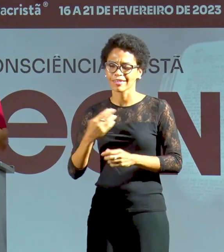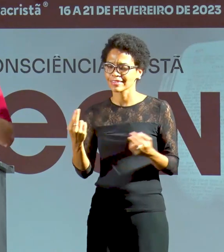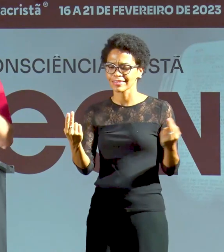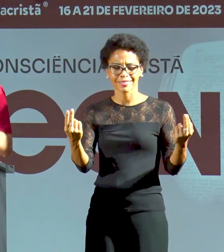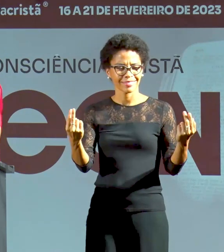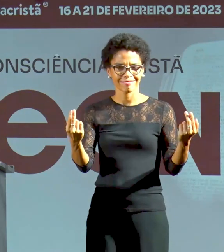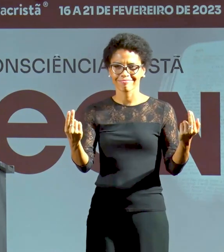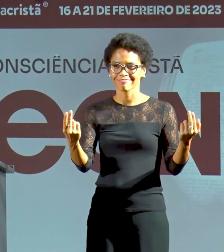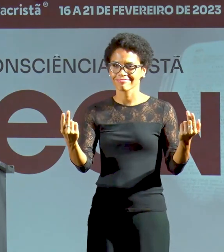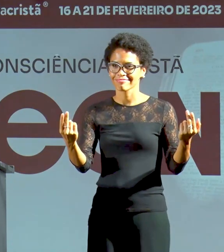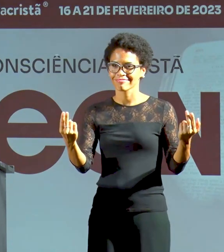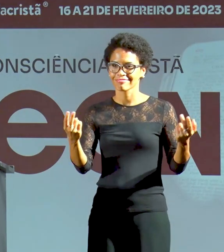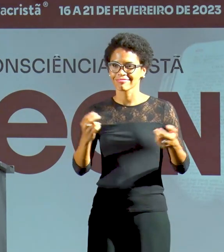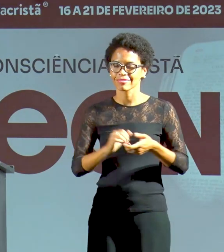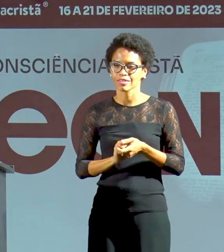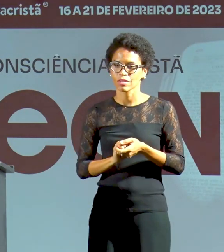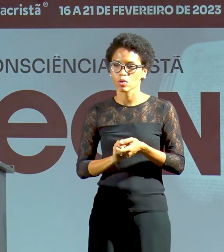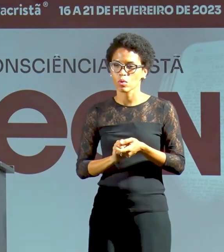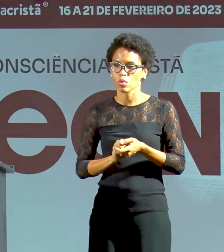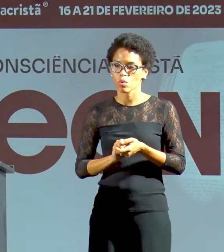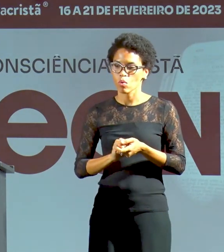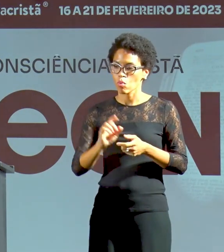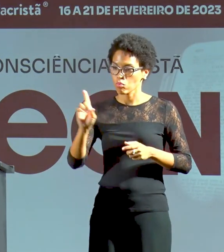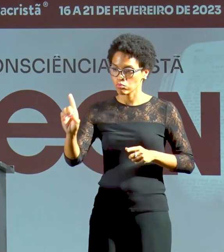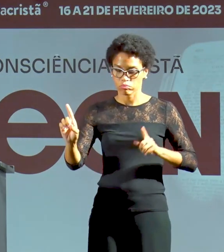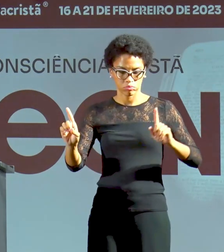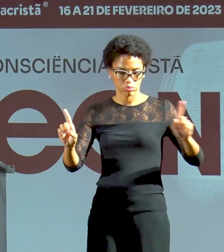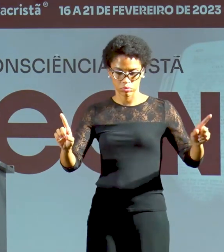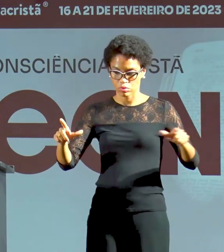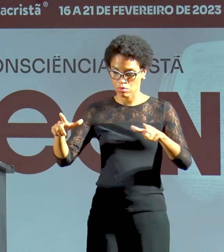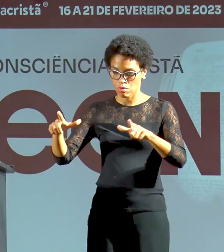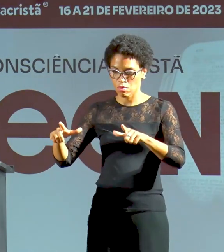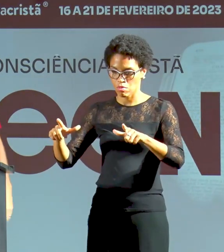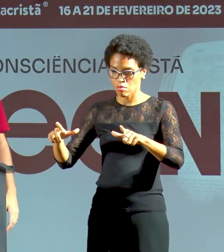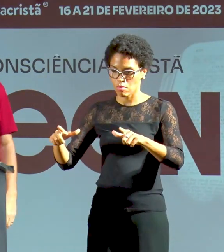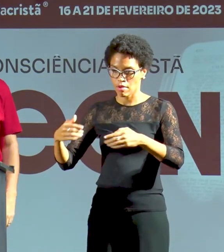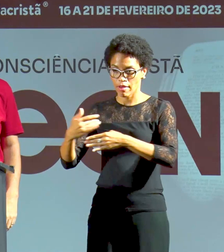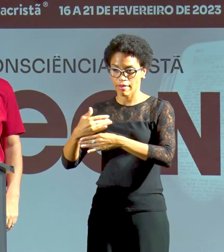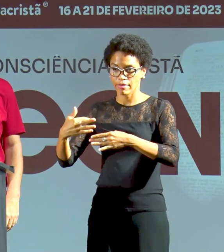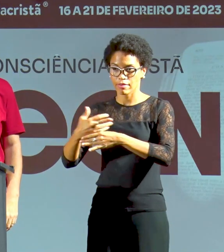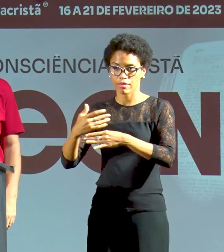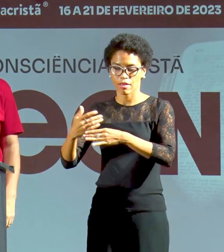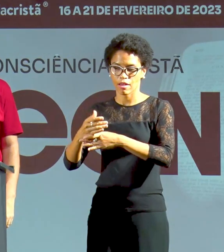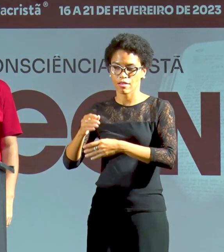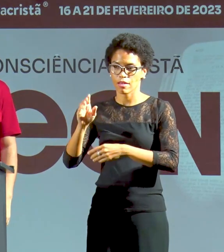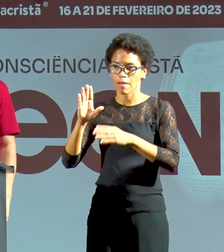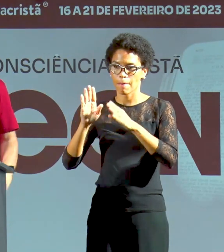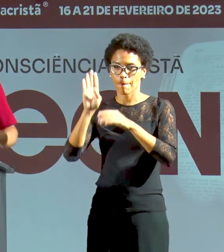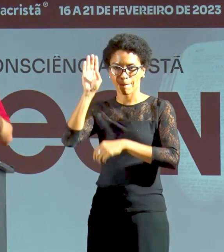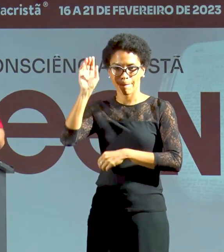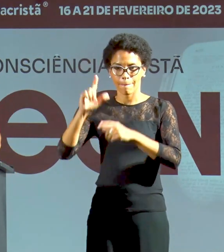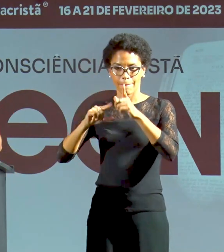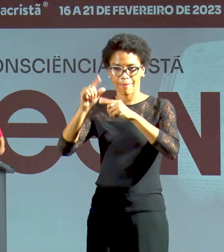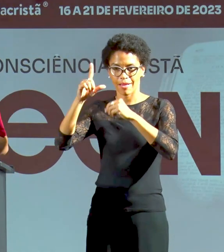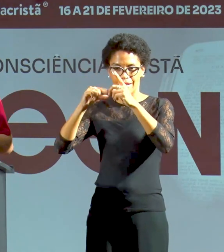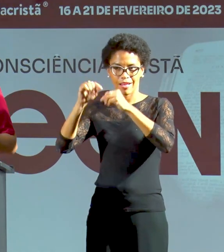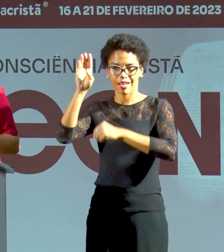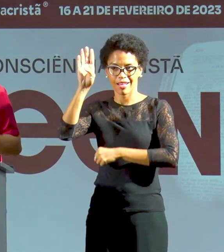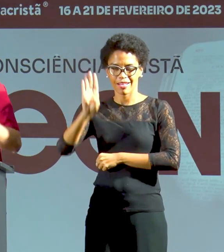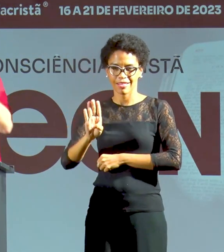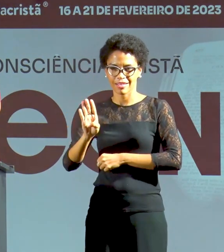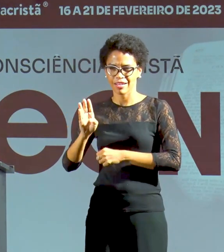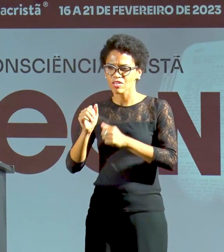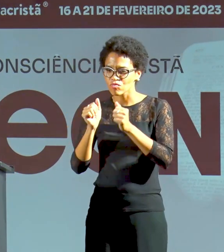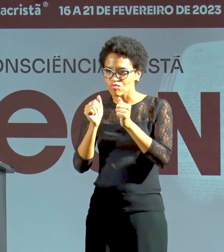os dois estavam em Belém no meio do povo de Deus no meio da igreja os dois